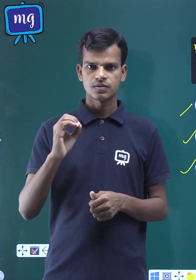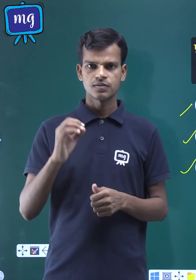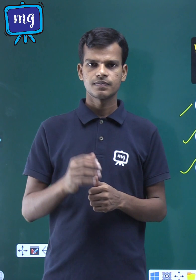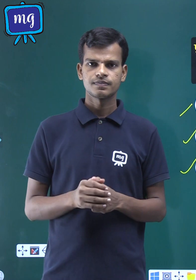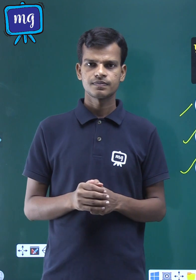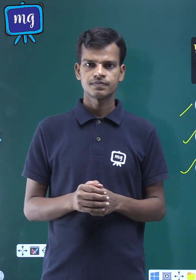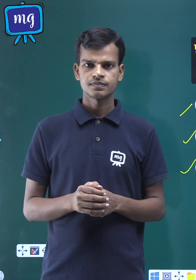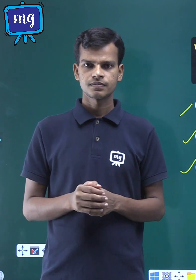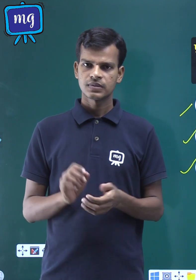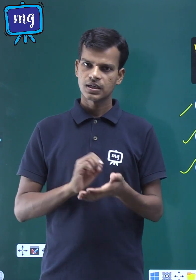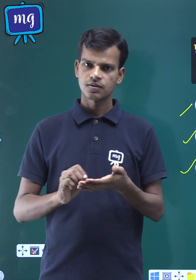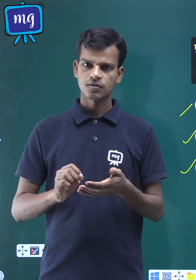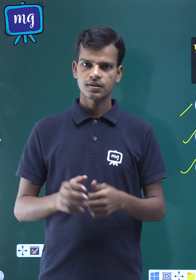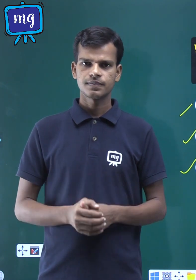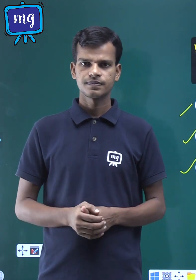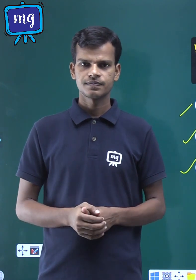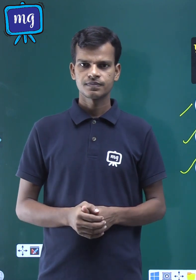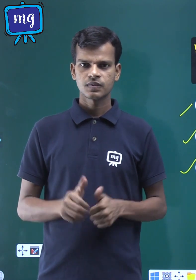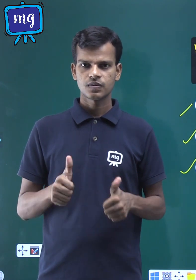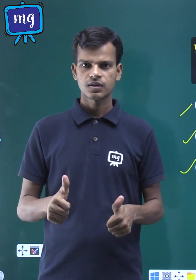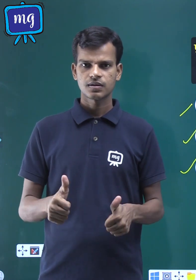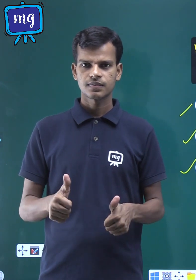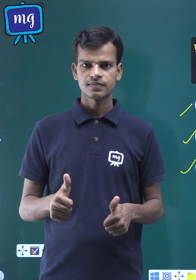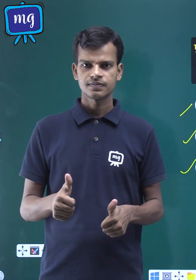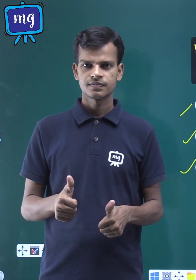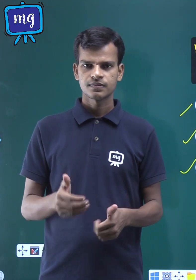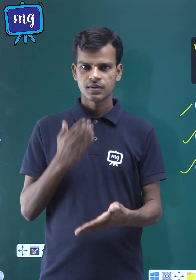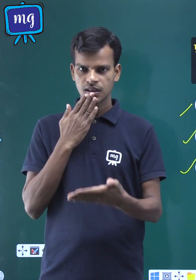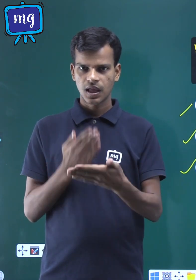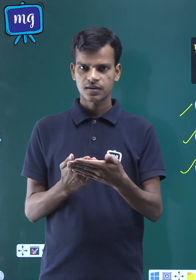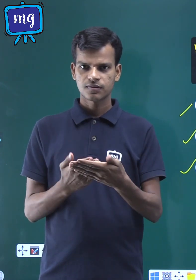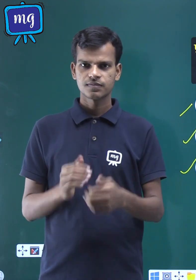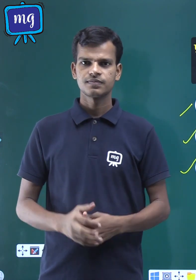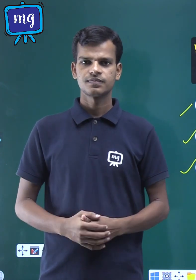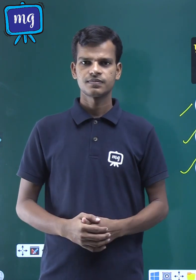0। लिख लोगे। ओके, थैंक यू।